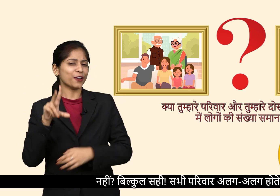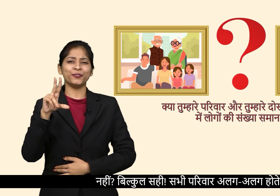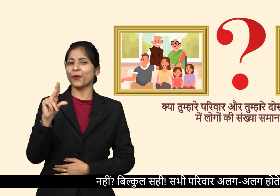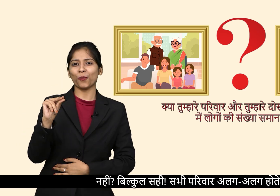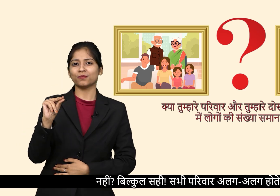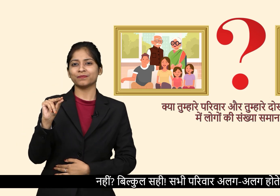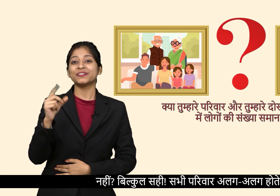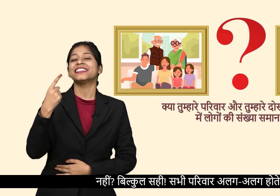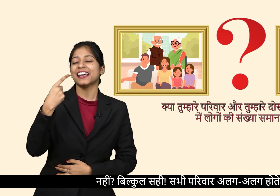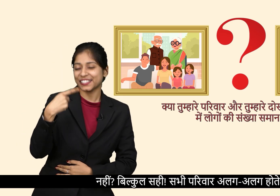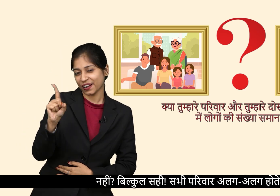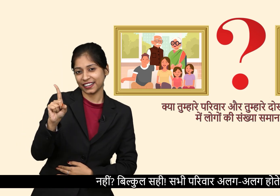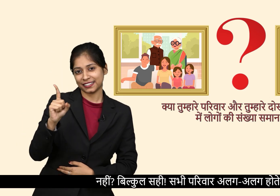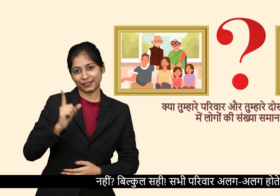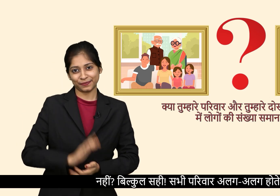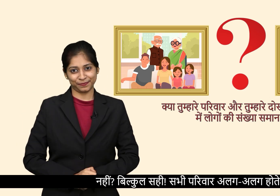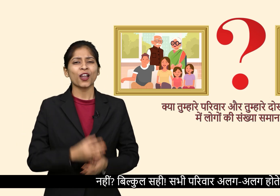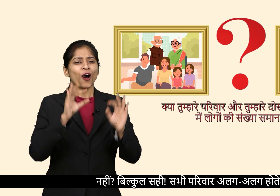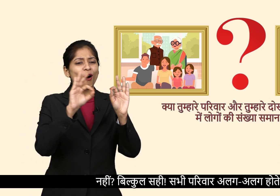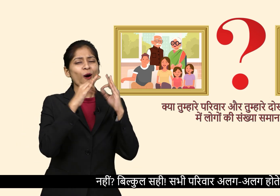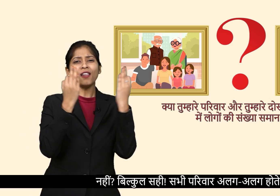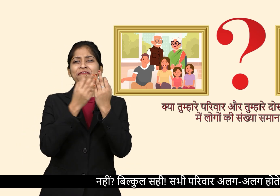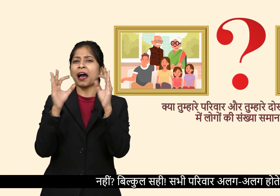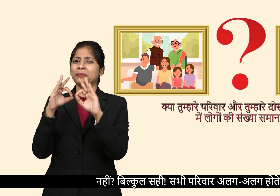नहीं, बिल्कुल सही। सभी परिवार अलग अलग होते हैं।